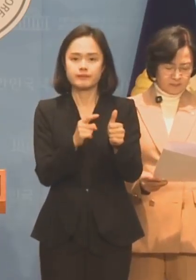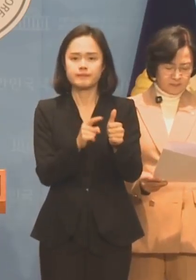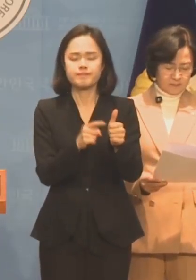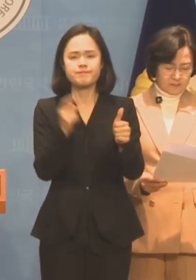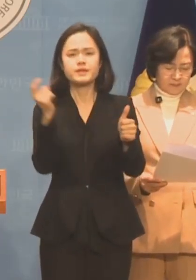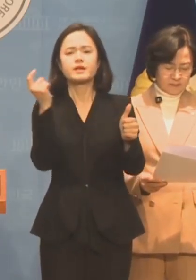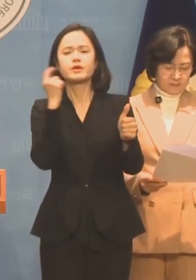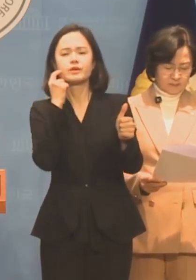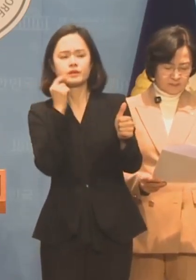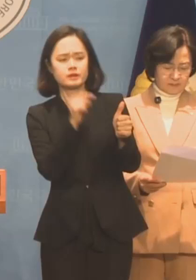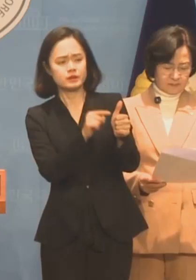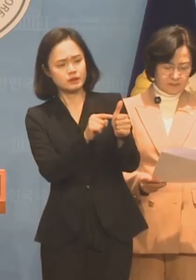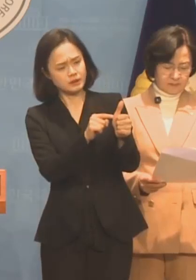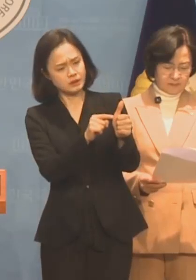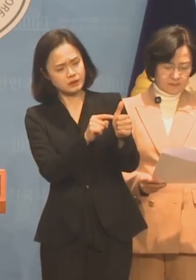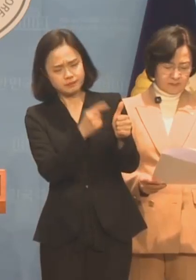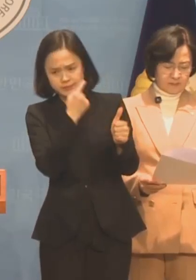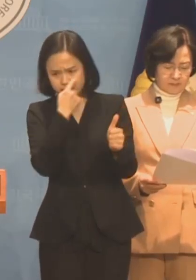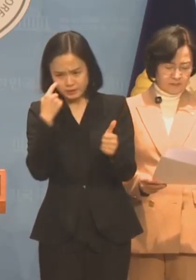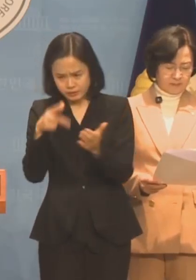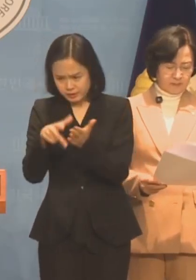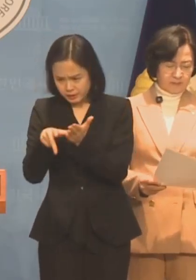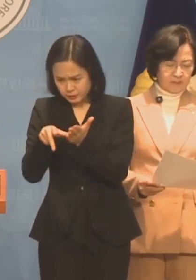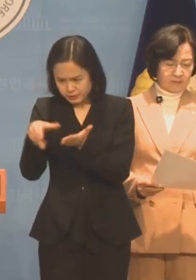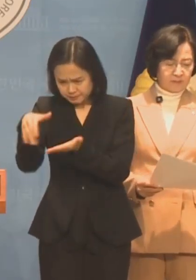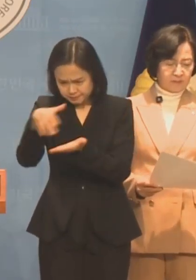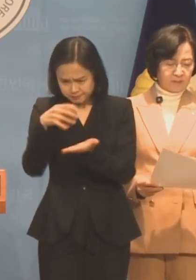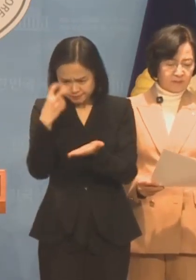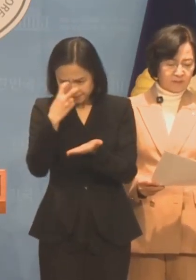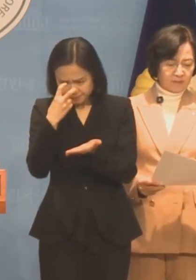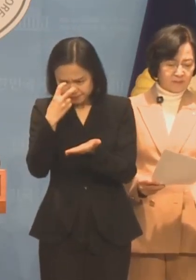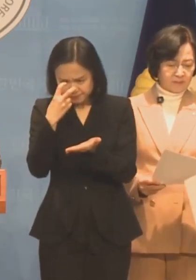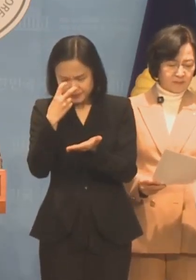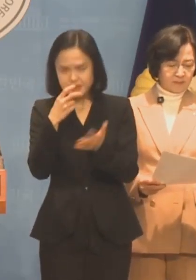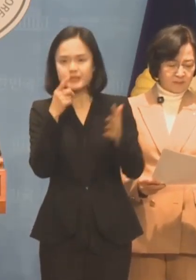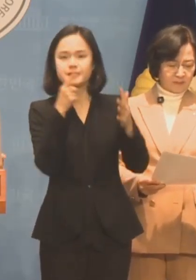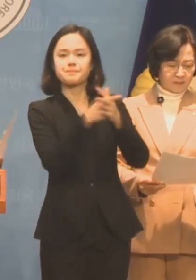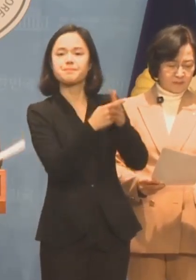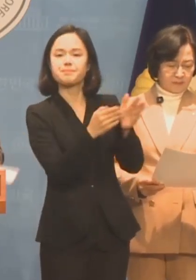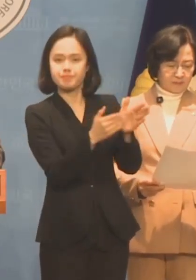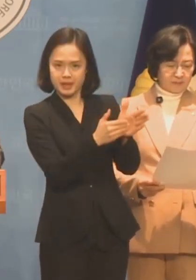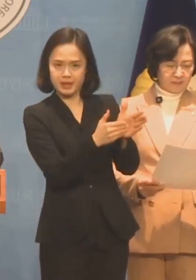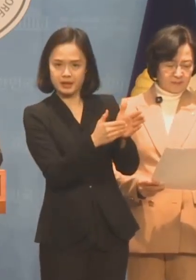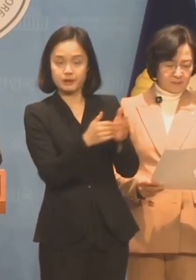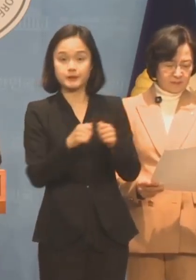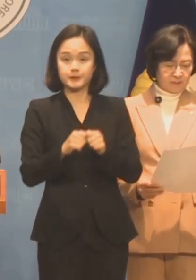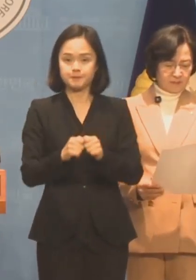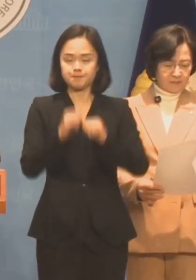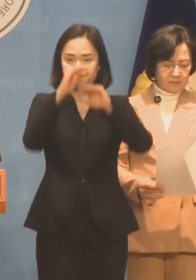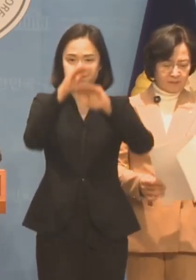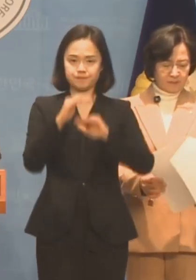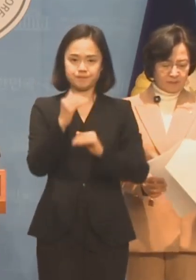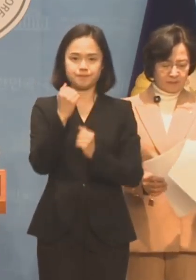자료를 종합해 파악한 내용입니다. 구체적인 내용을 말씀드리겠습니다.